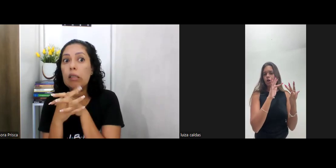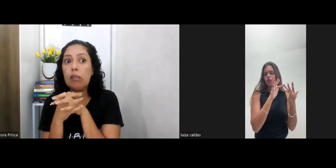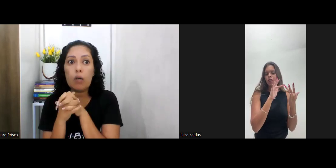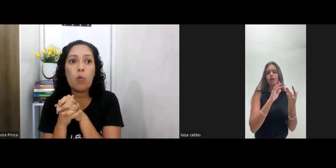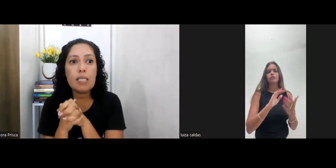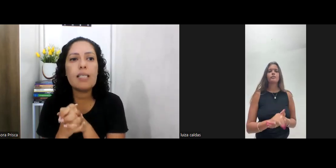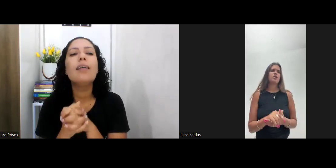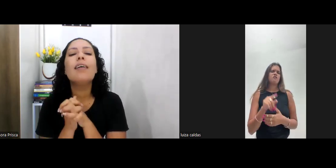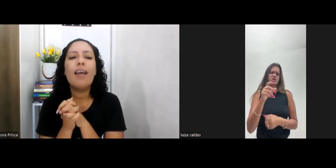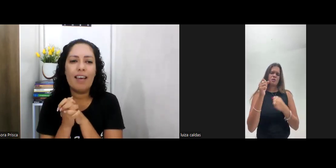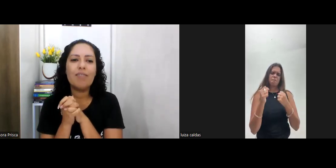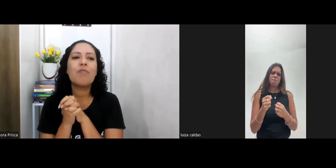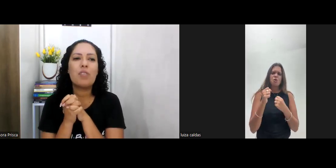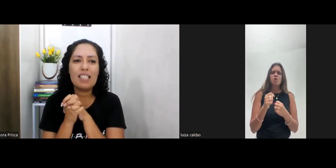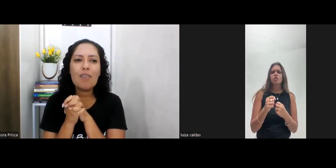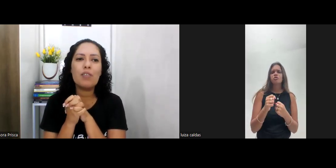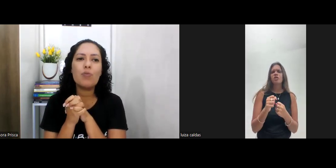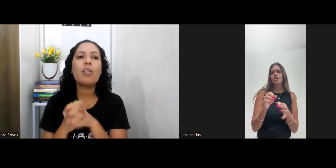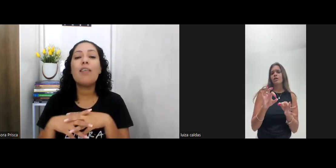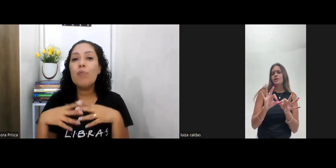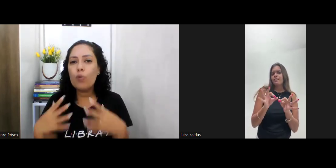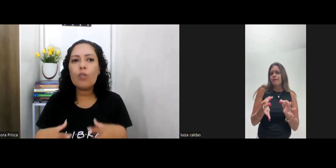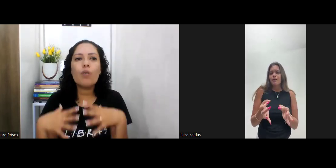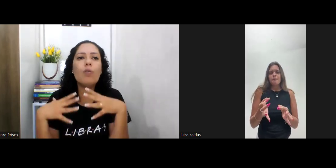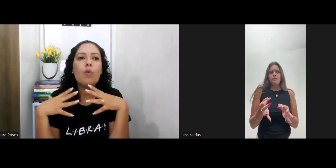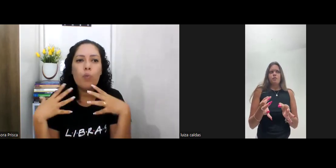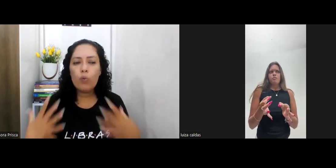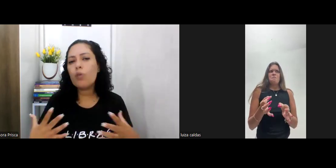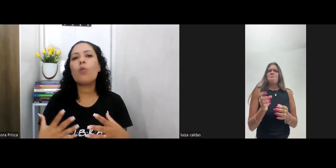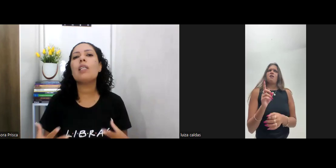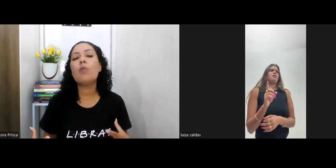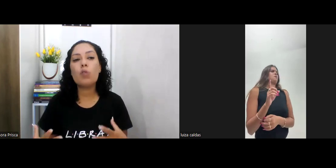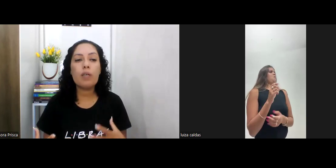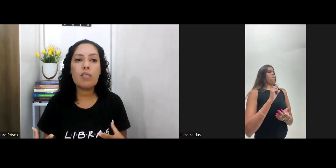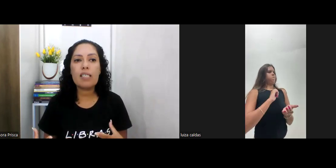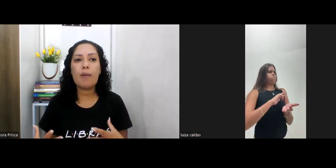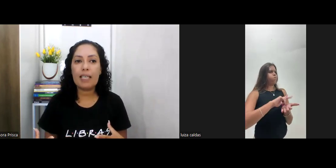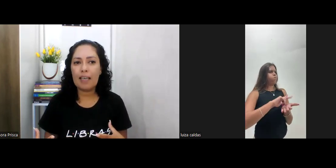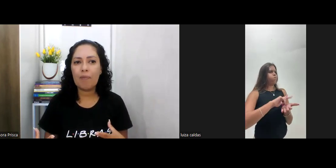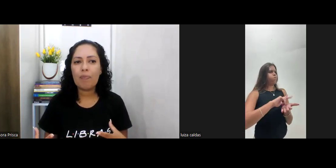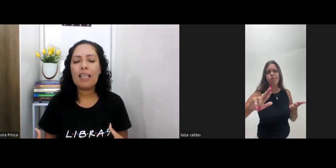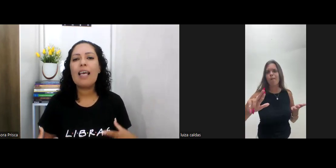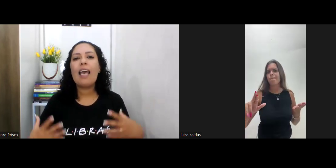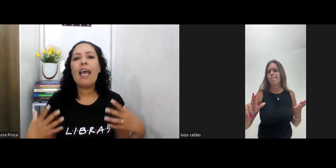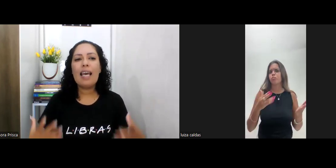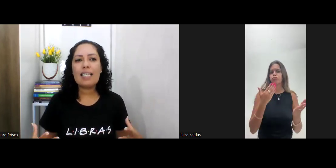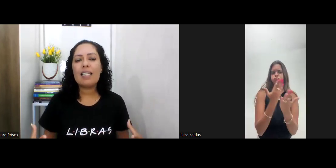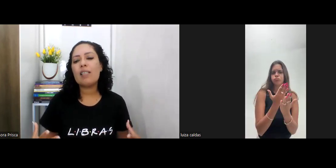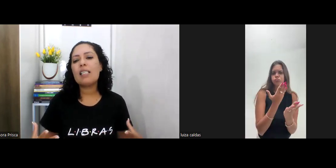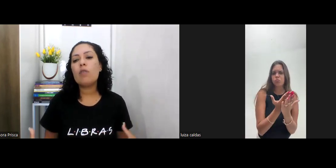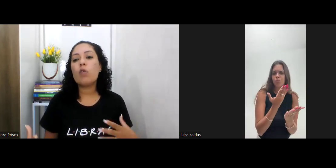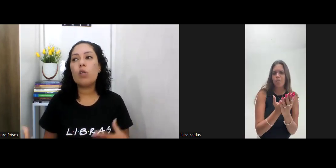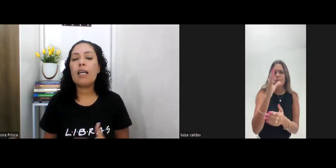simples? Tanta coisa? É, foi simples, porque tem muito, muito conteúdo para você aprender.